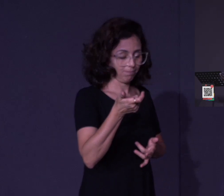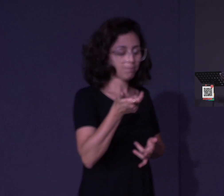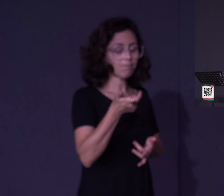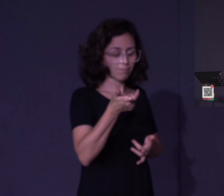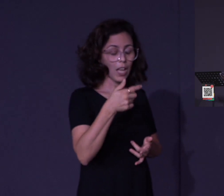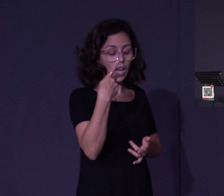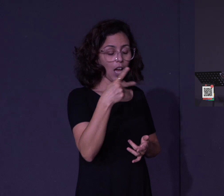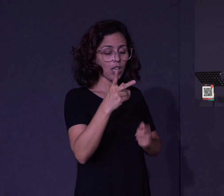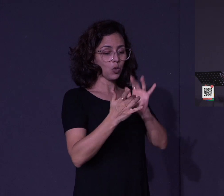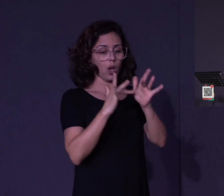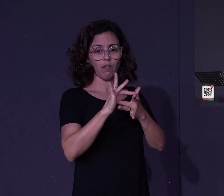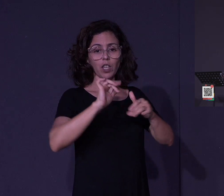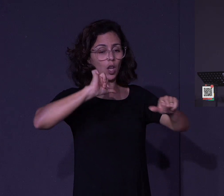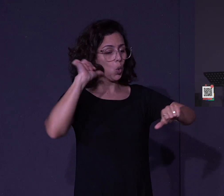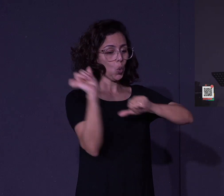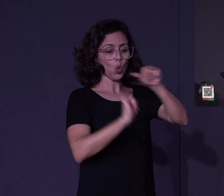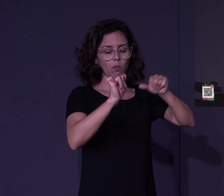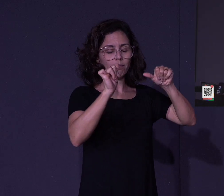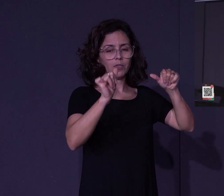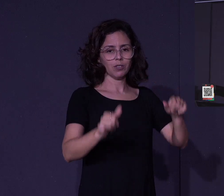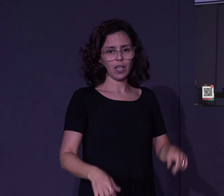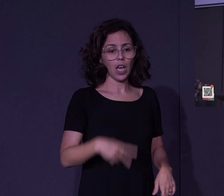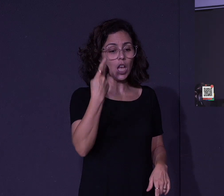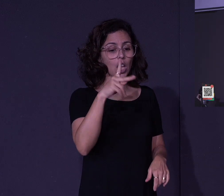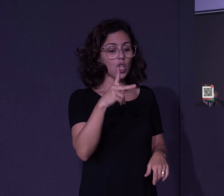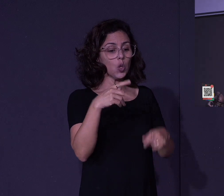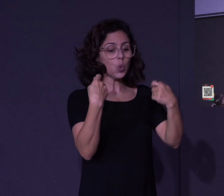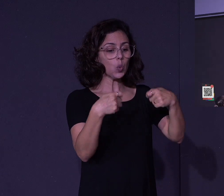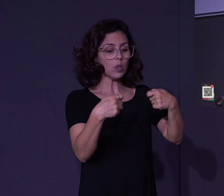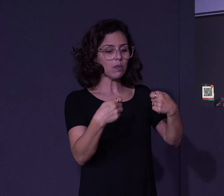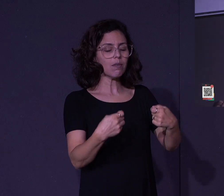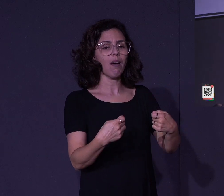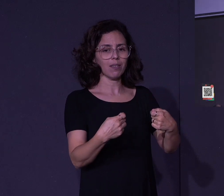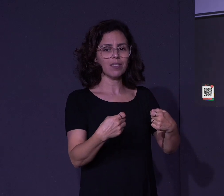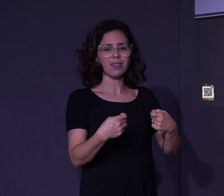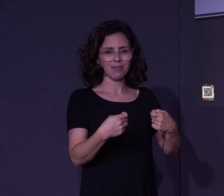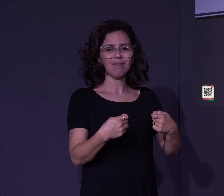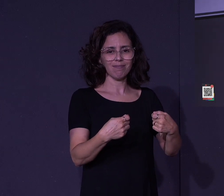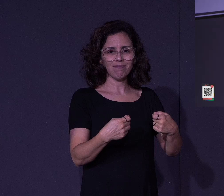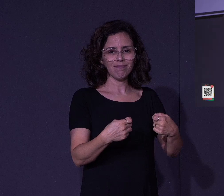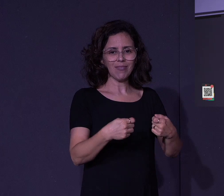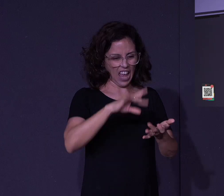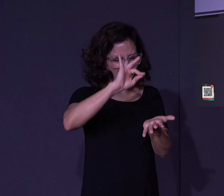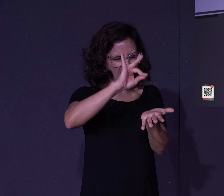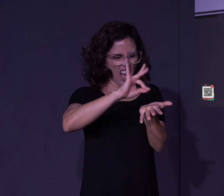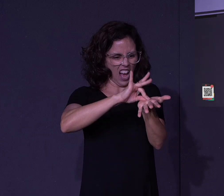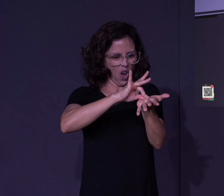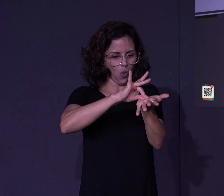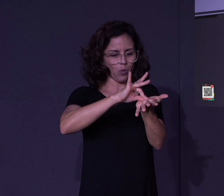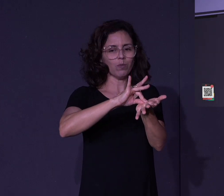amém? E que Ele toque em você. Ou, como a mulher do fluxo de